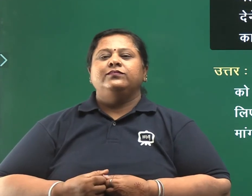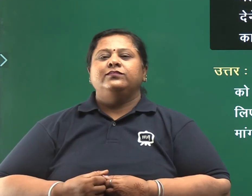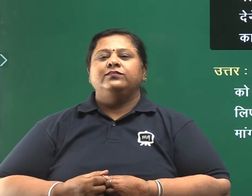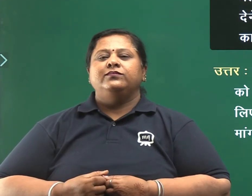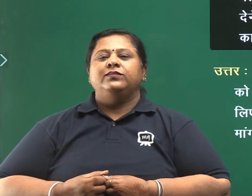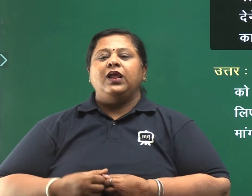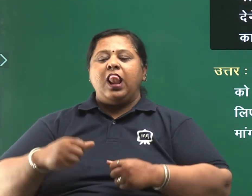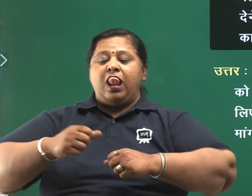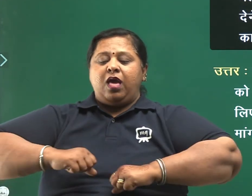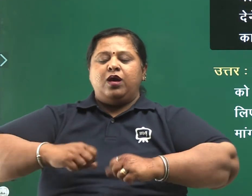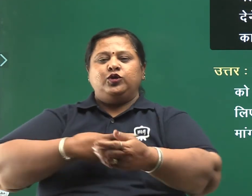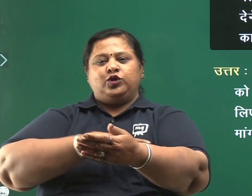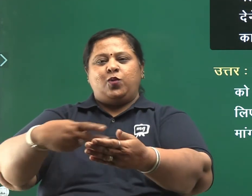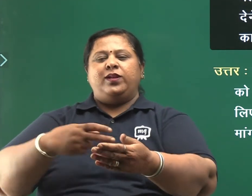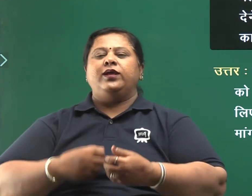लाला झाओमल ने